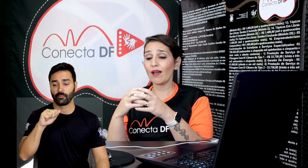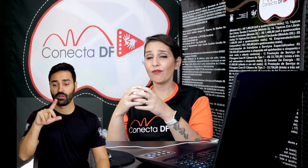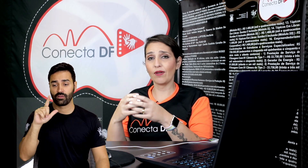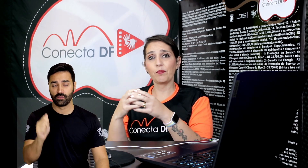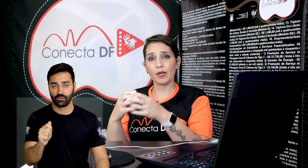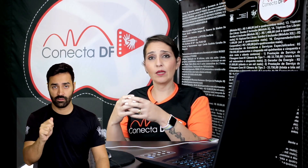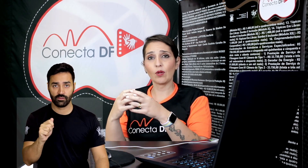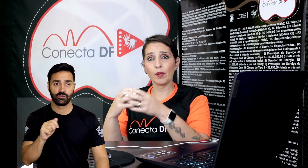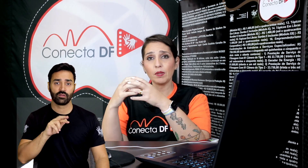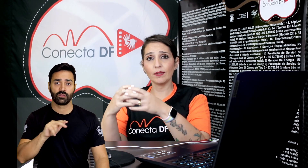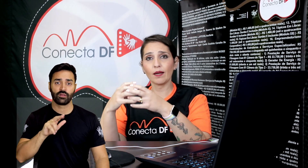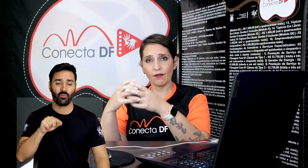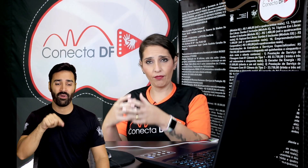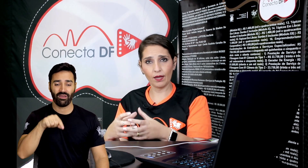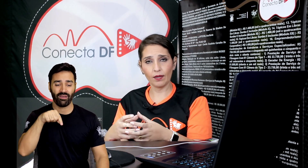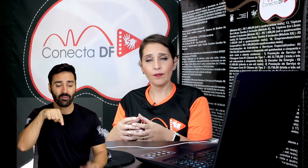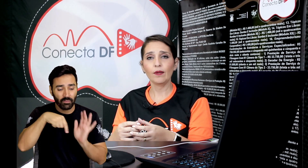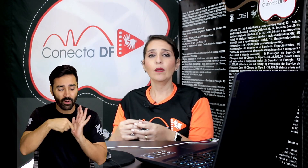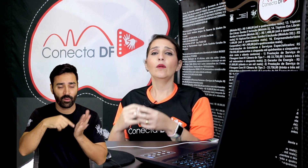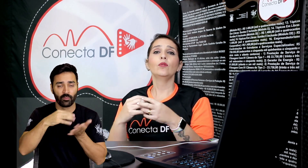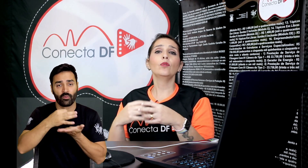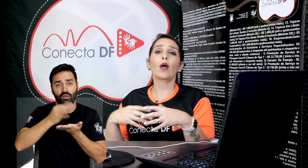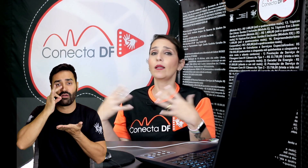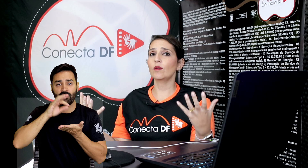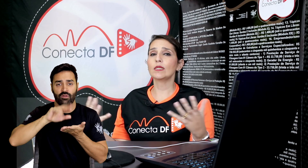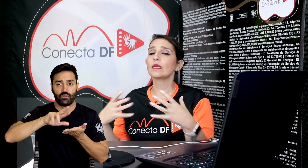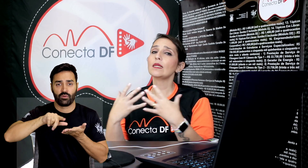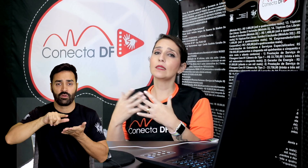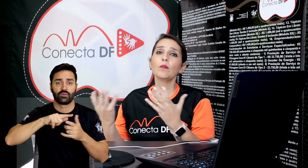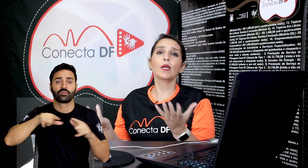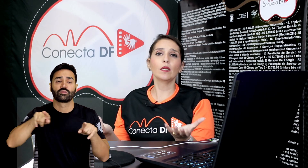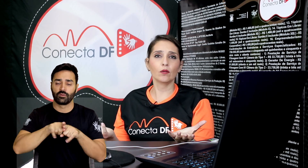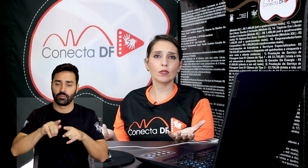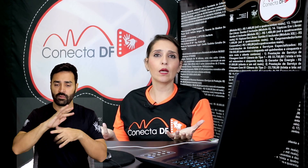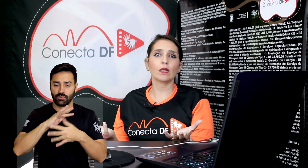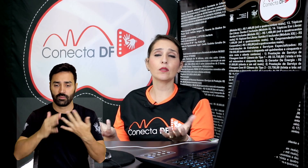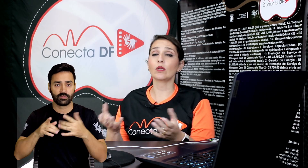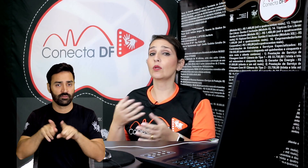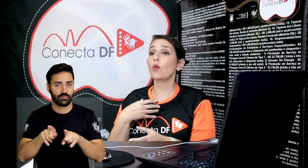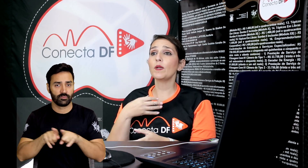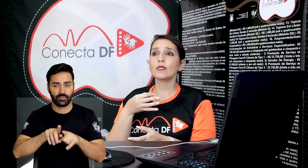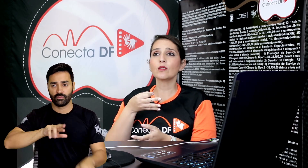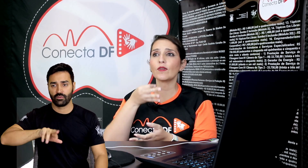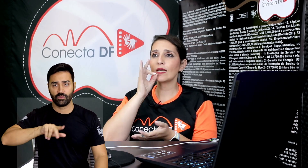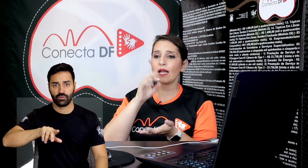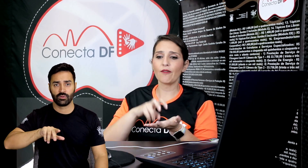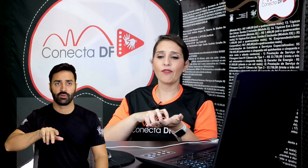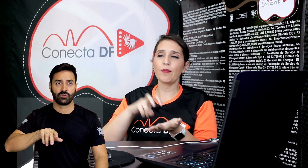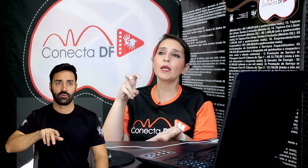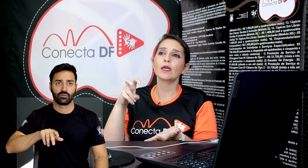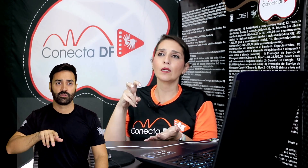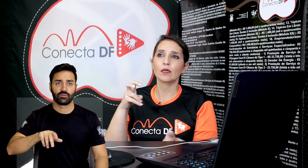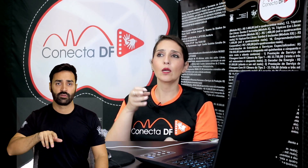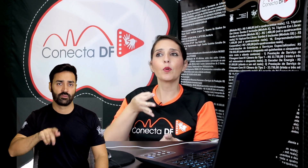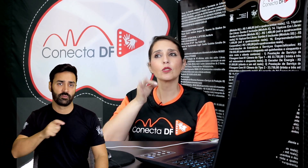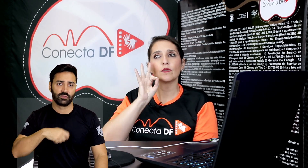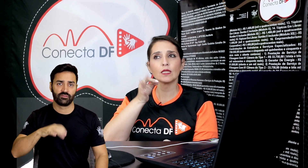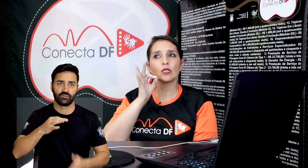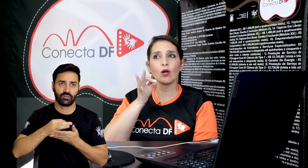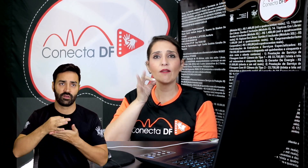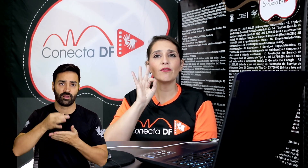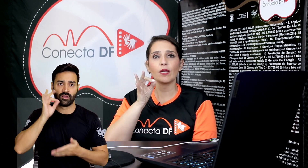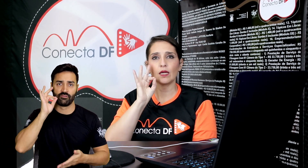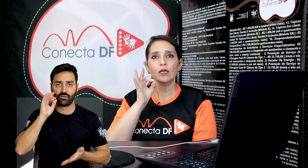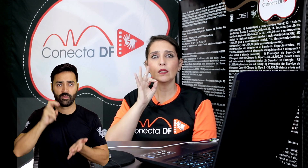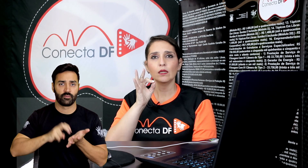ao café preto, à bebida café, na língua de sinais também não está relacionado. Eu não preciso fazer café manhã, eu posso fazer